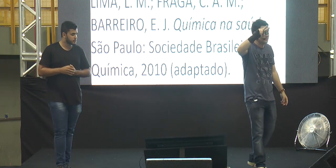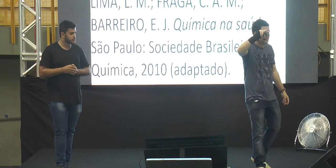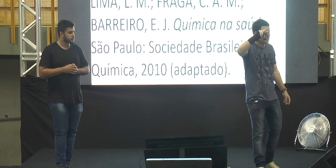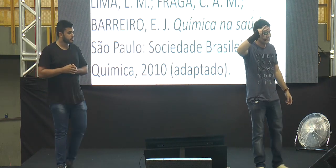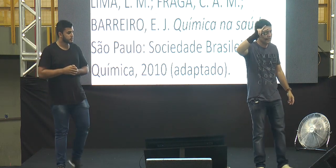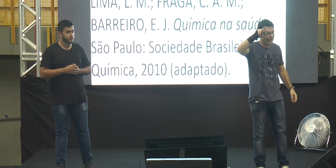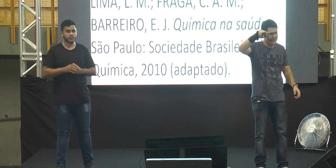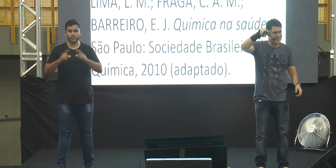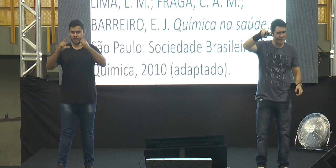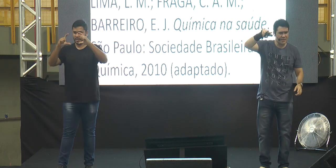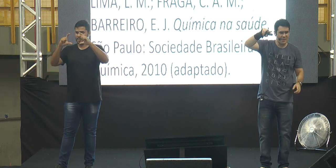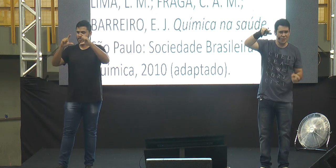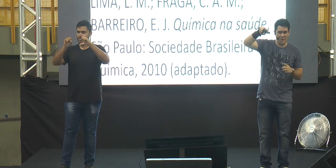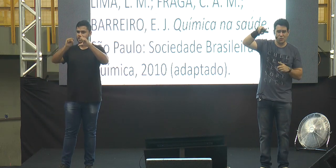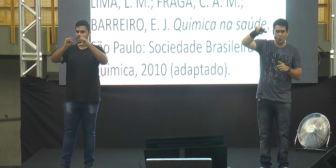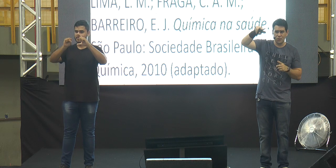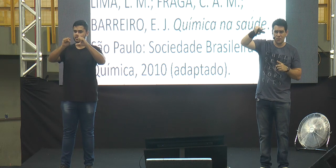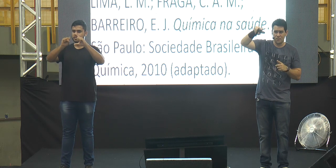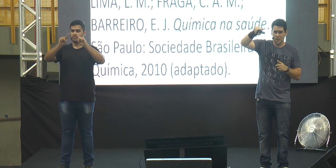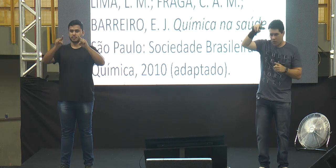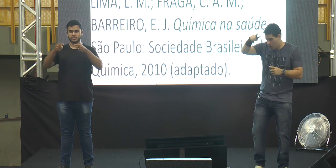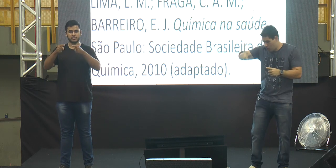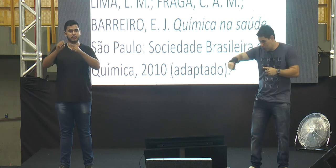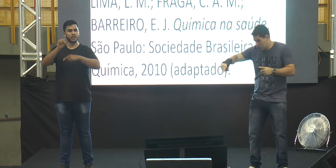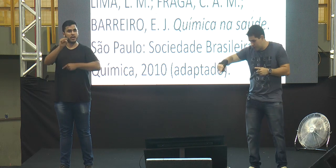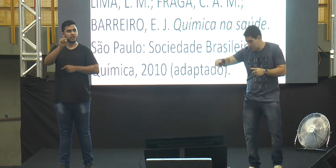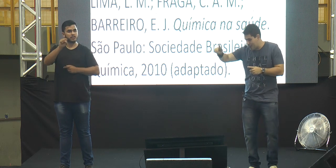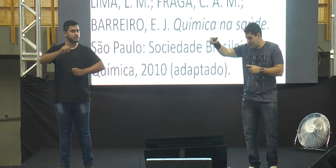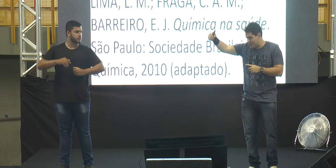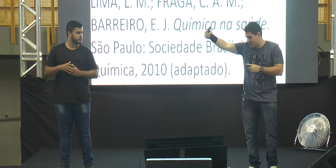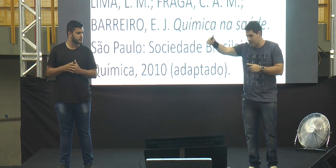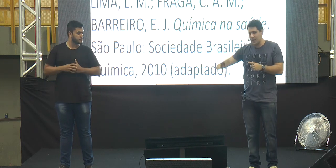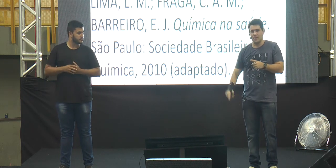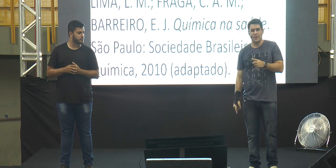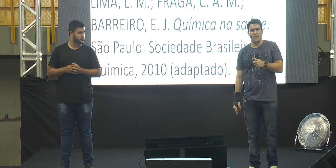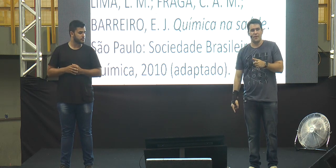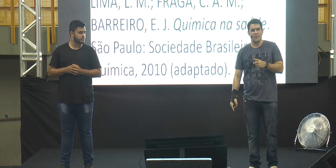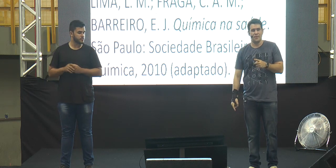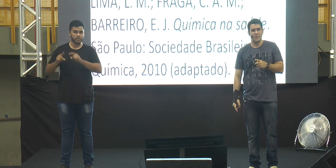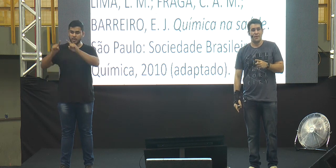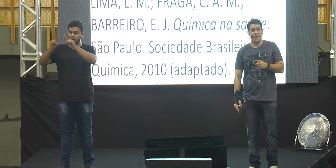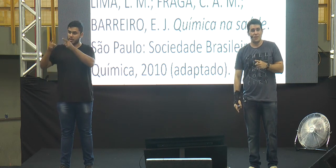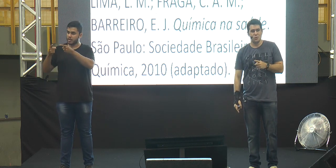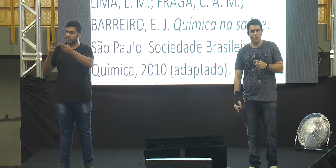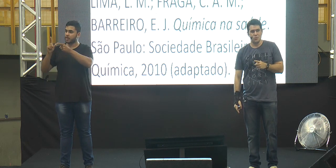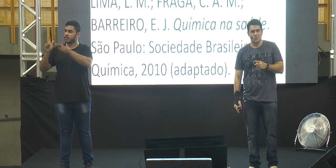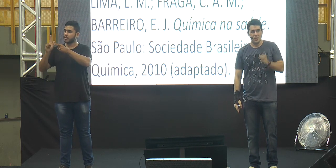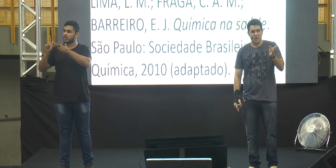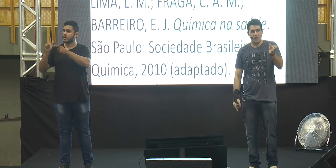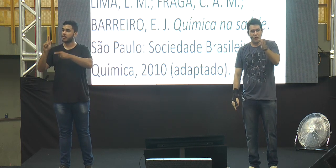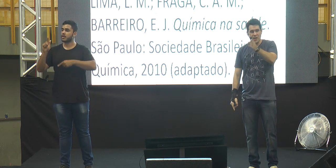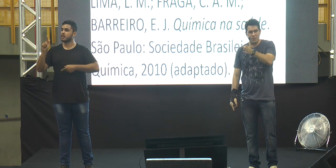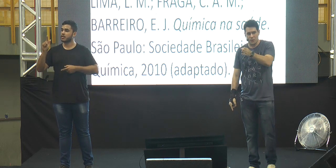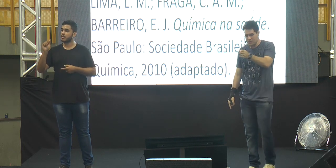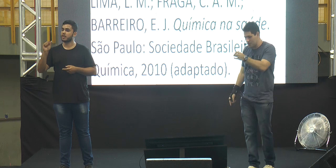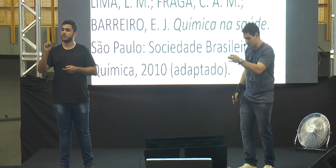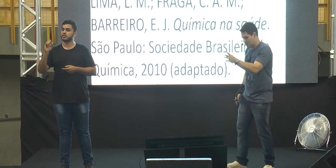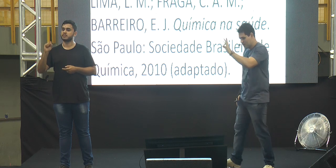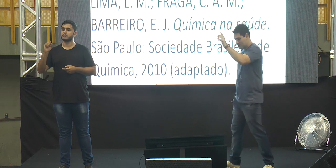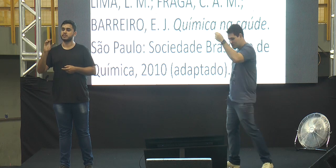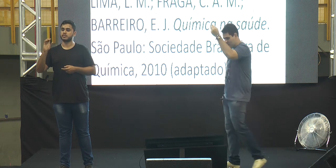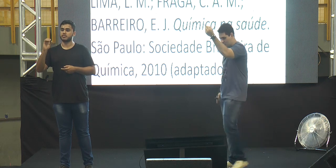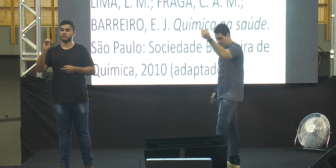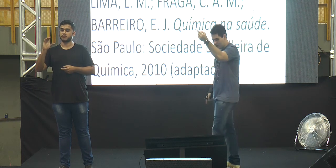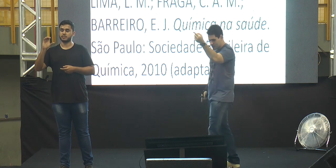dele? S. Então ele é sólido. O2, qual a letrinha que tem do lado dele? Gasoso. Quem foi que ele